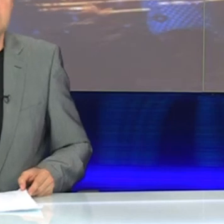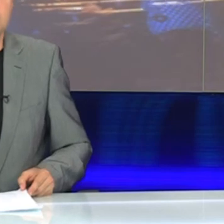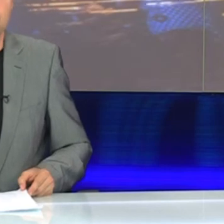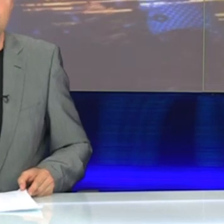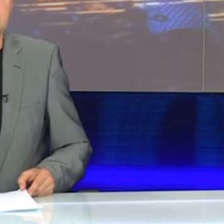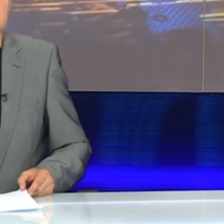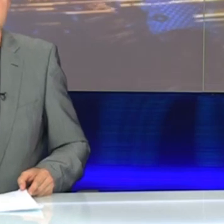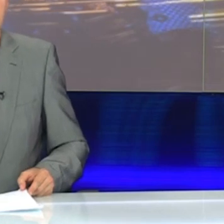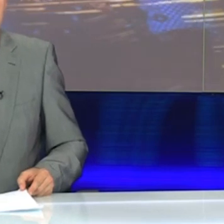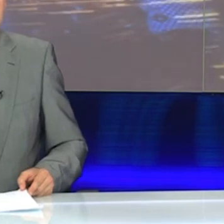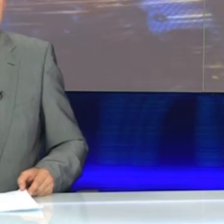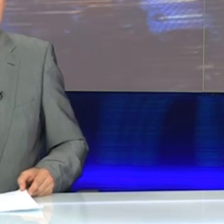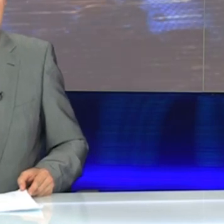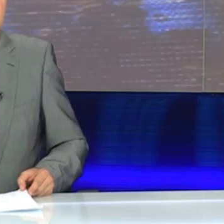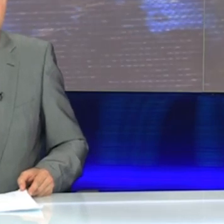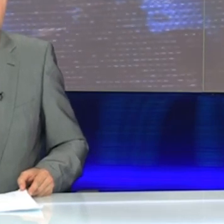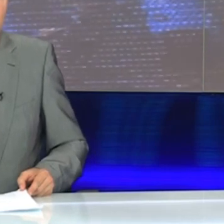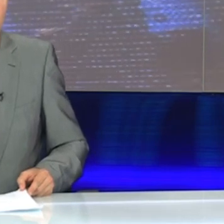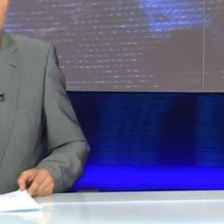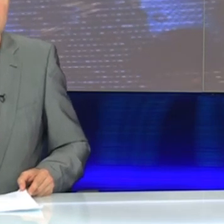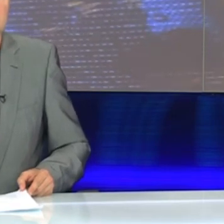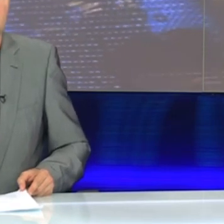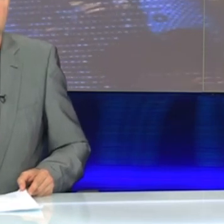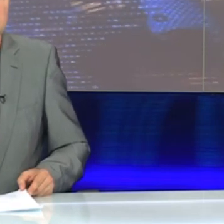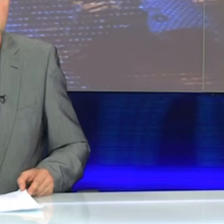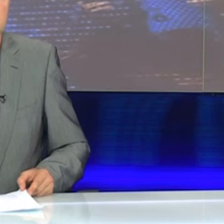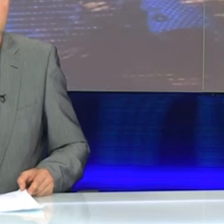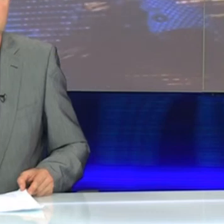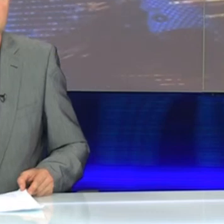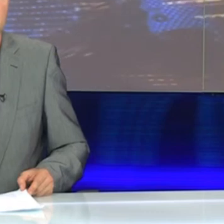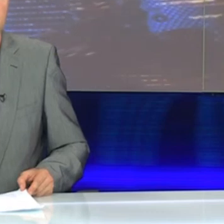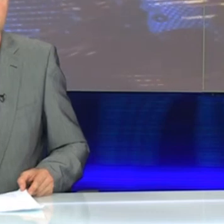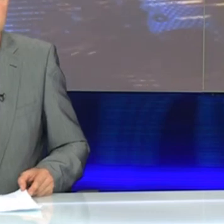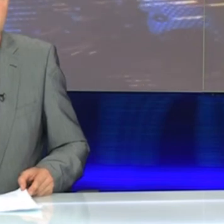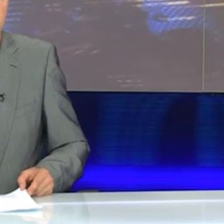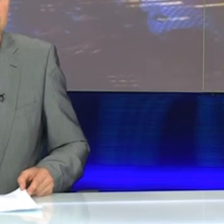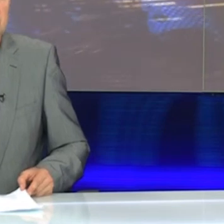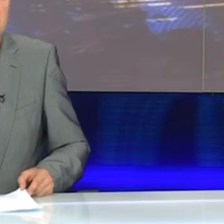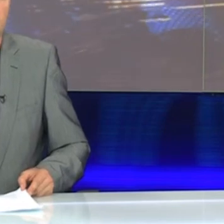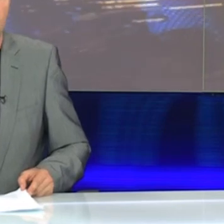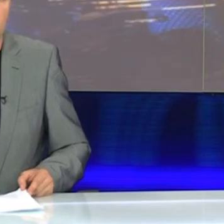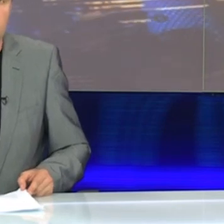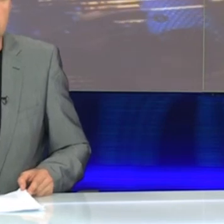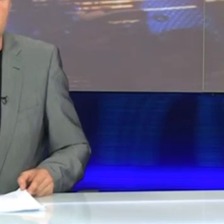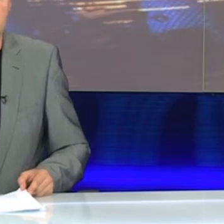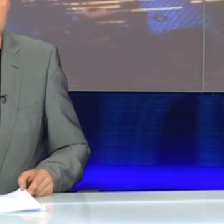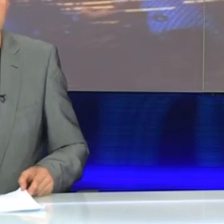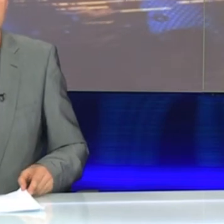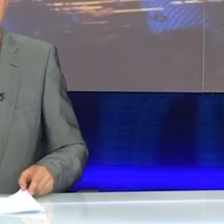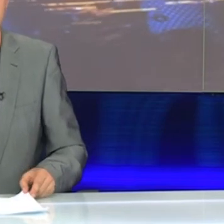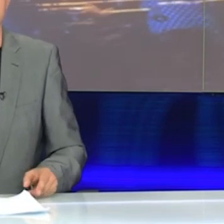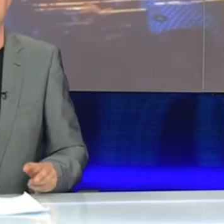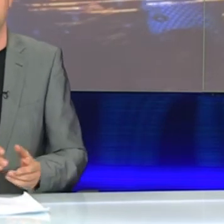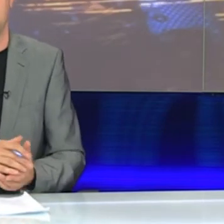Міські та обласні чиновники дали зелене світло другому етапу послаблення карантину. Тим часом Міністерство охорони здоров'я